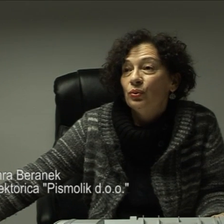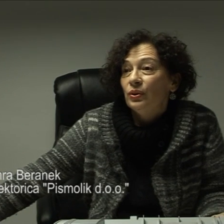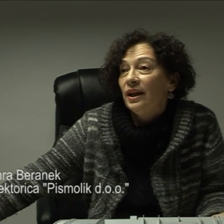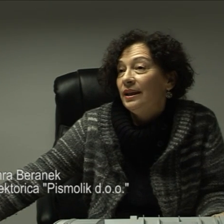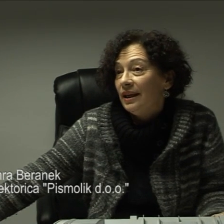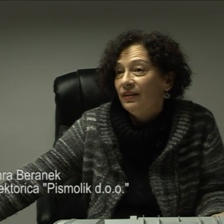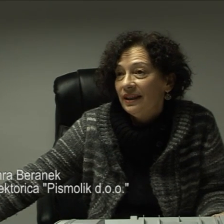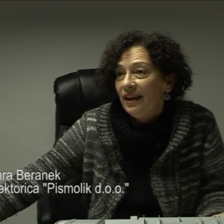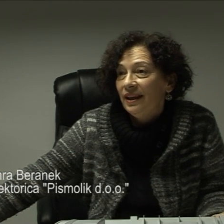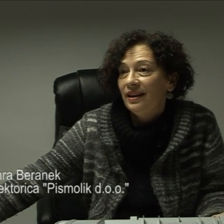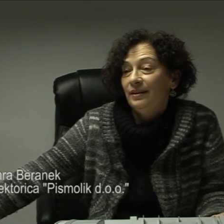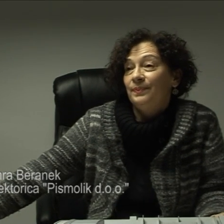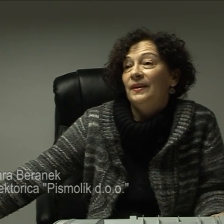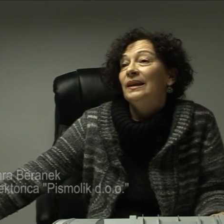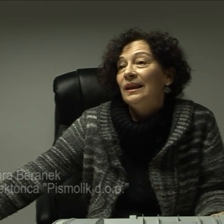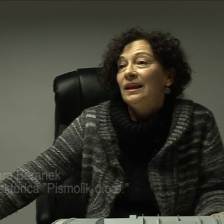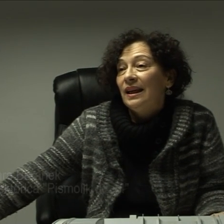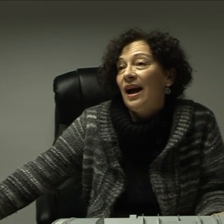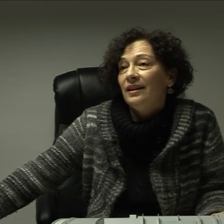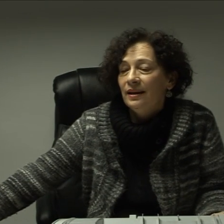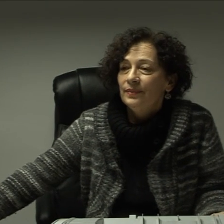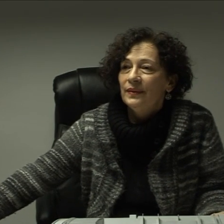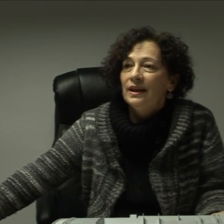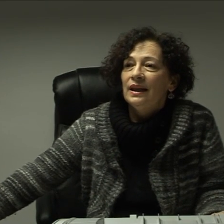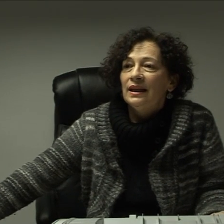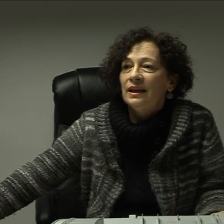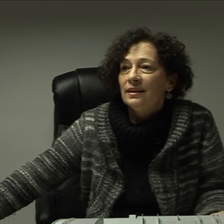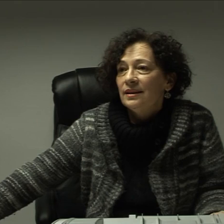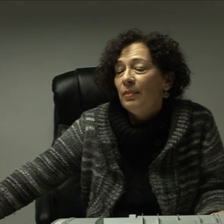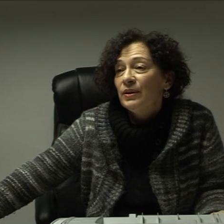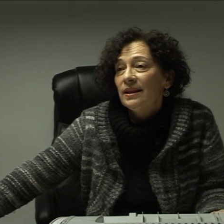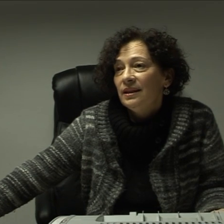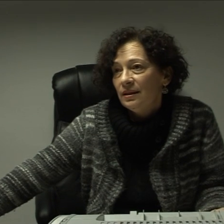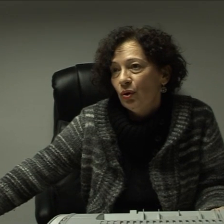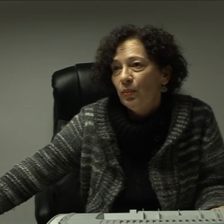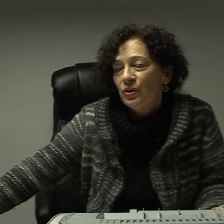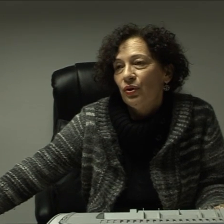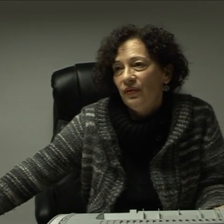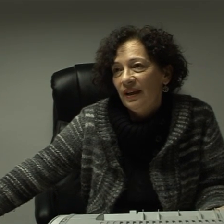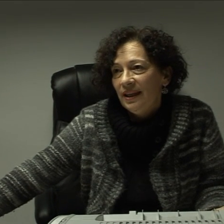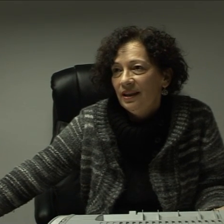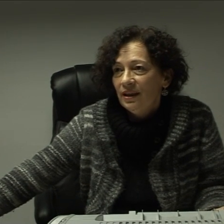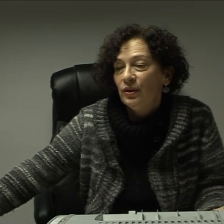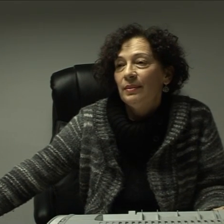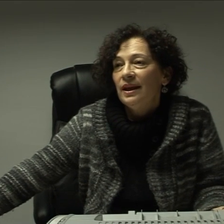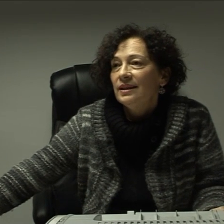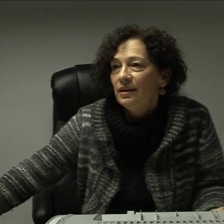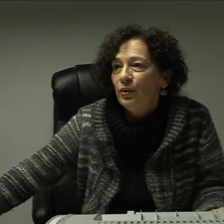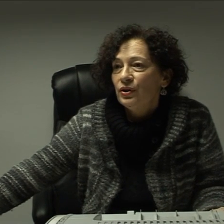je i kvaliteta rada. Zaposleni 100% invalidi, 80%